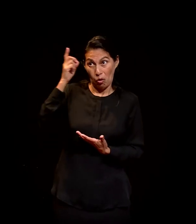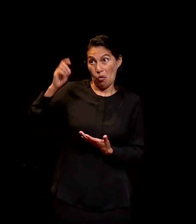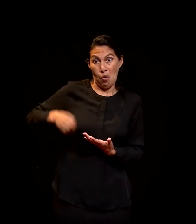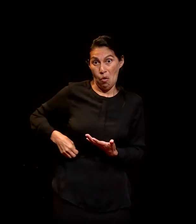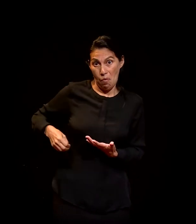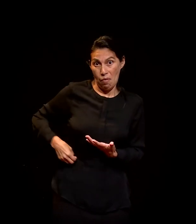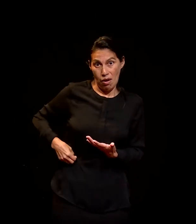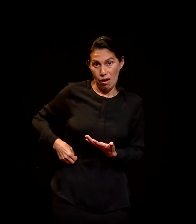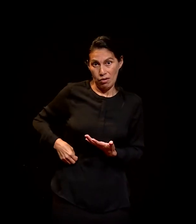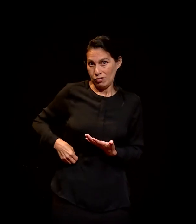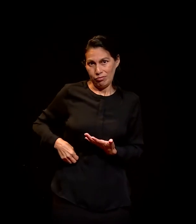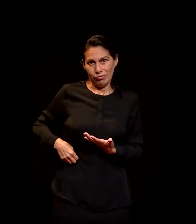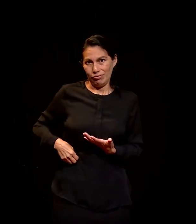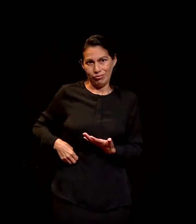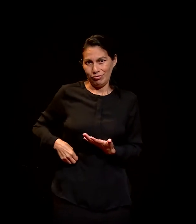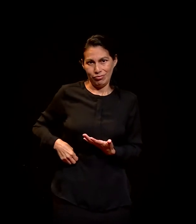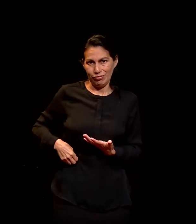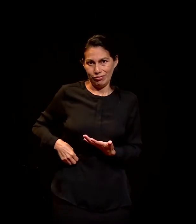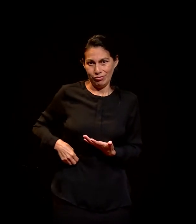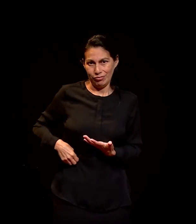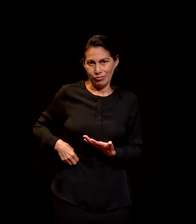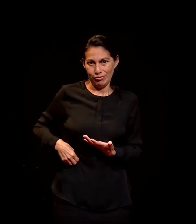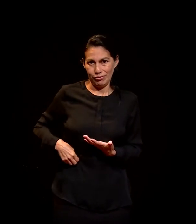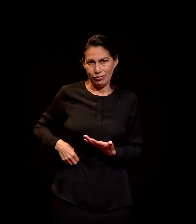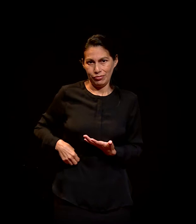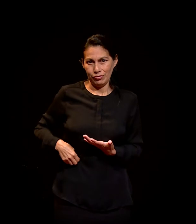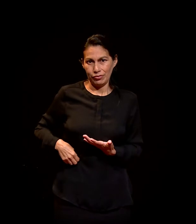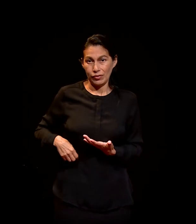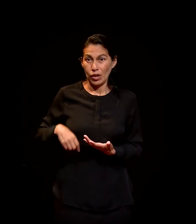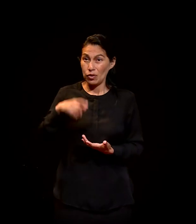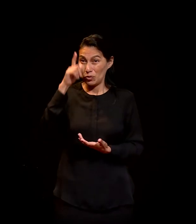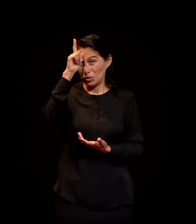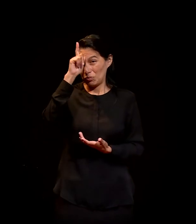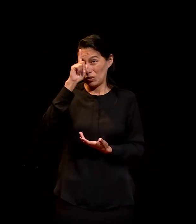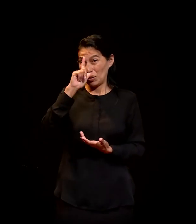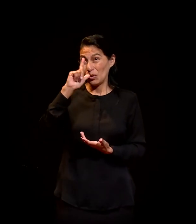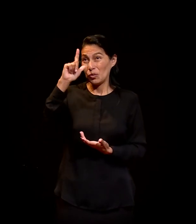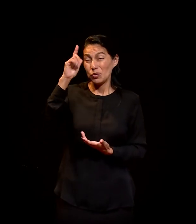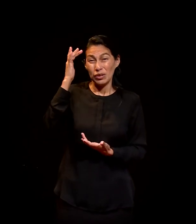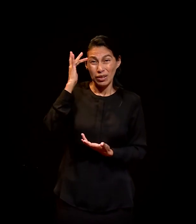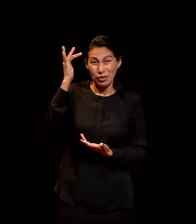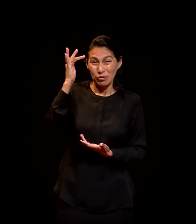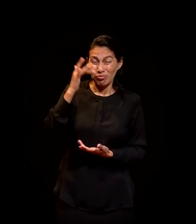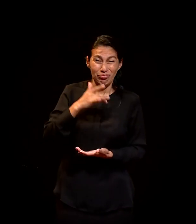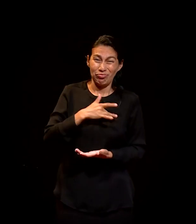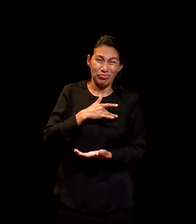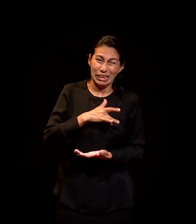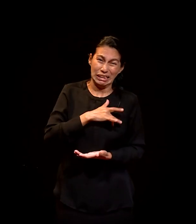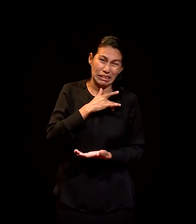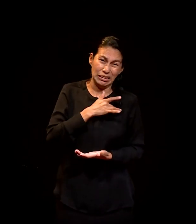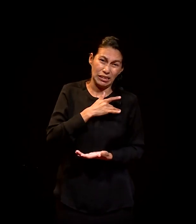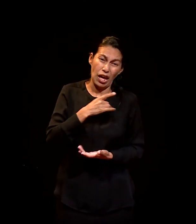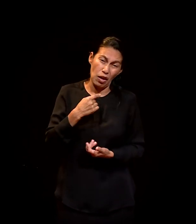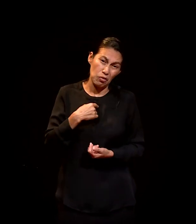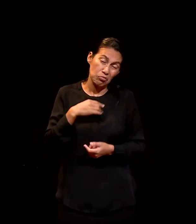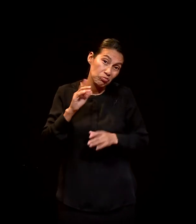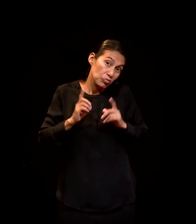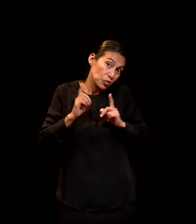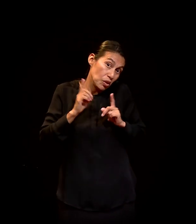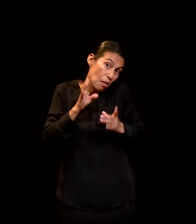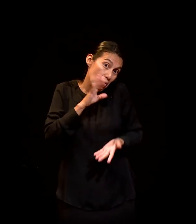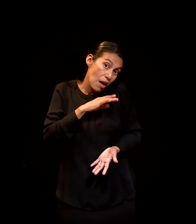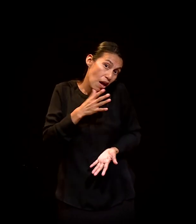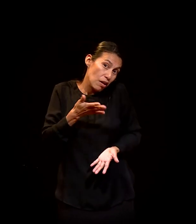obviamente que yo no estuviera sintiendo a su espíritu sino que quizás yo cuando yo estaba haciendo algo mal en ese momento